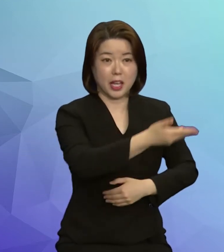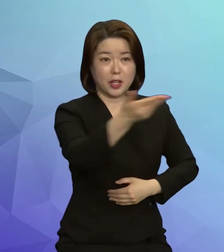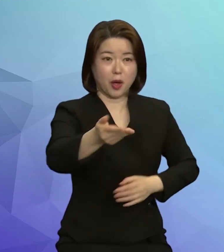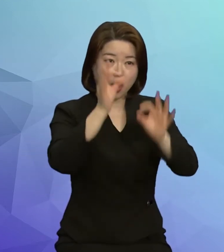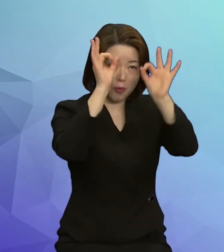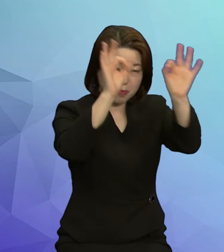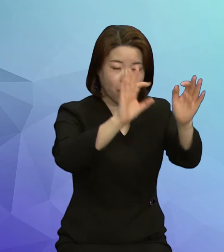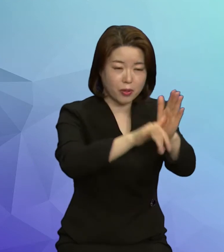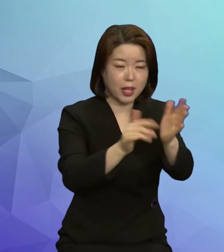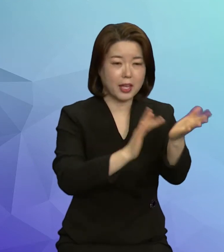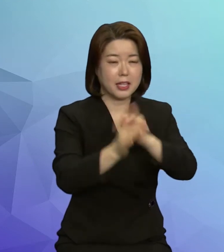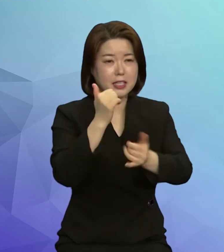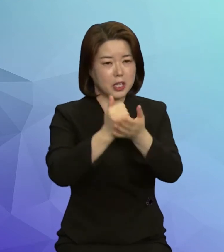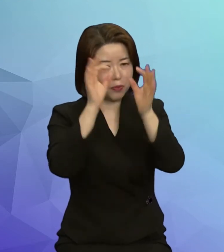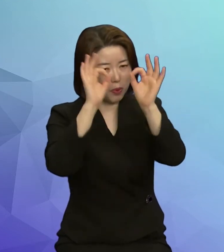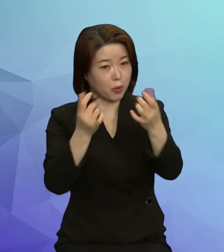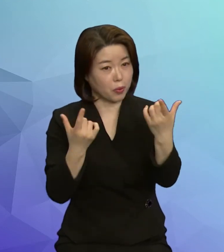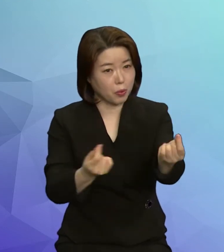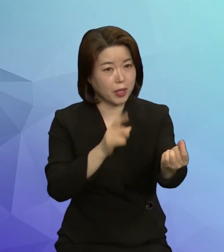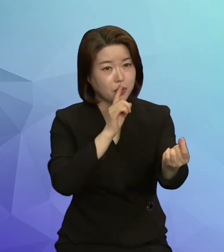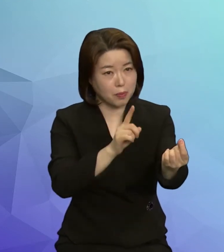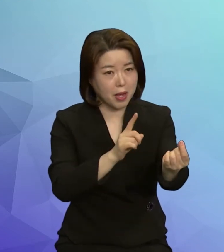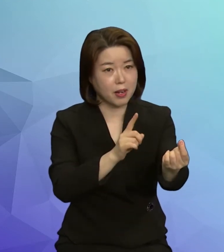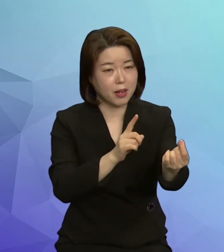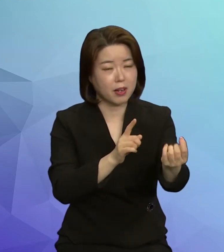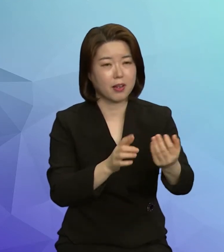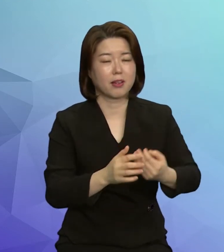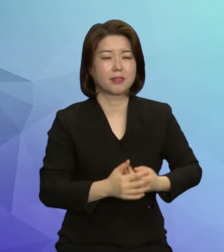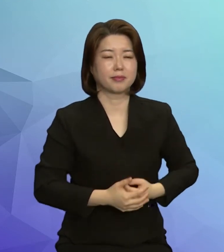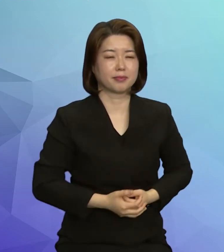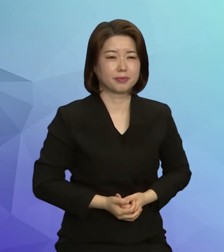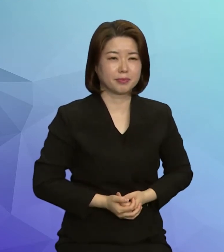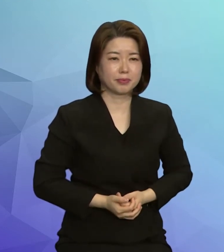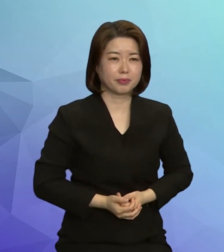보면서 예수님을 보는 것 같습니까?